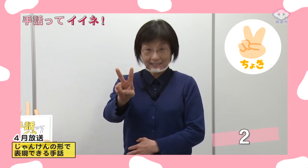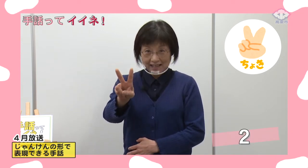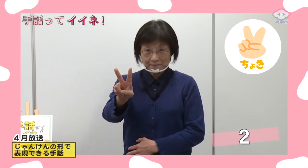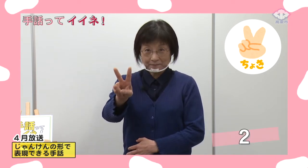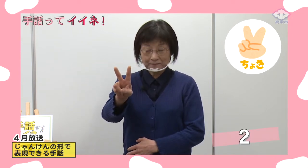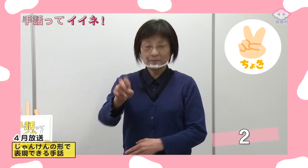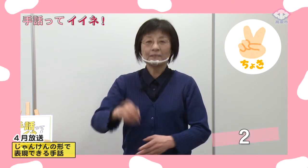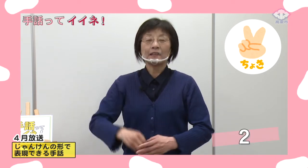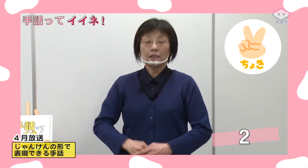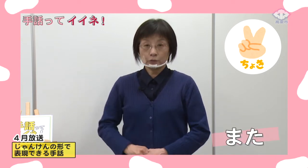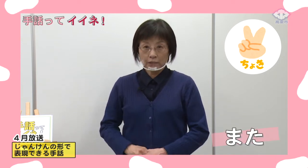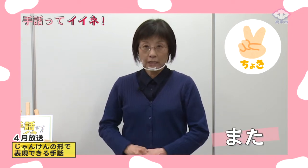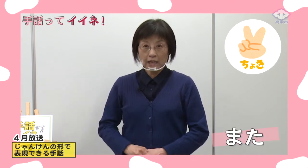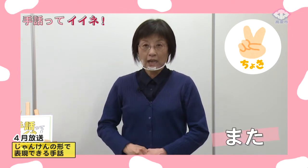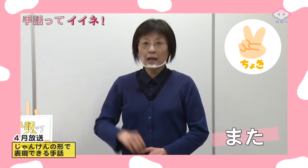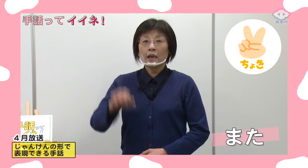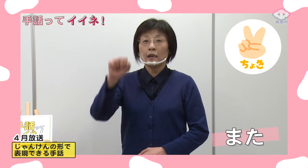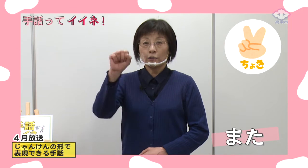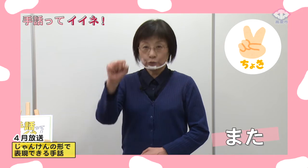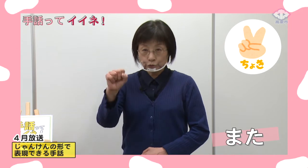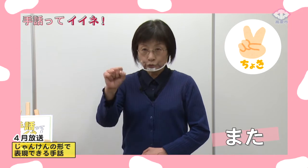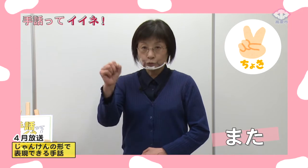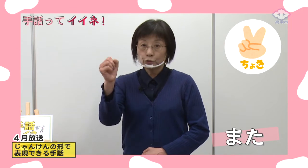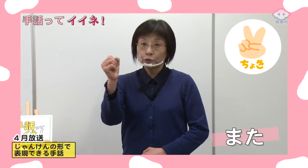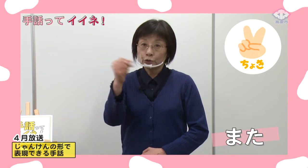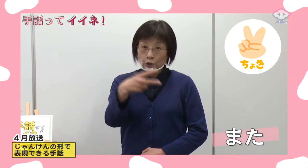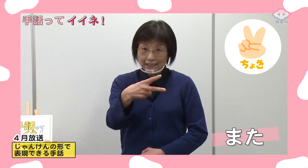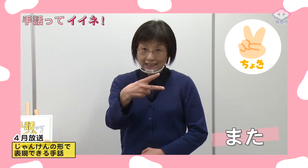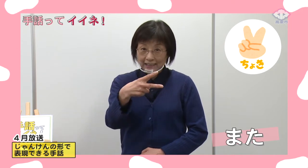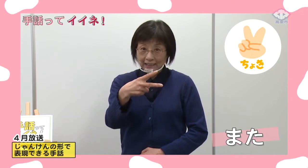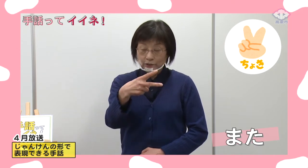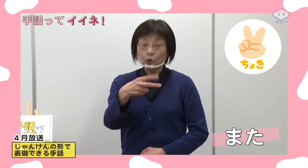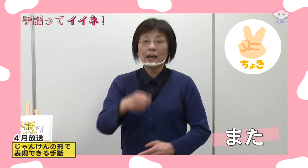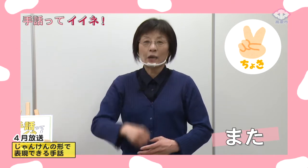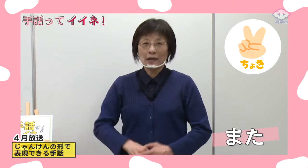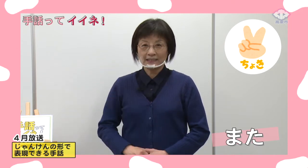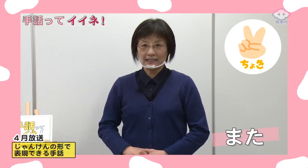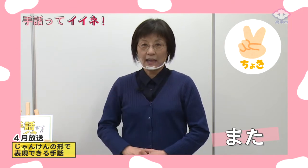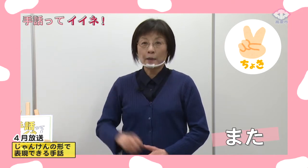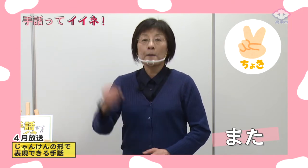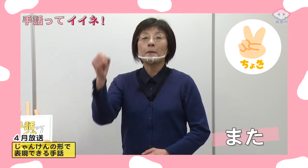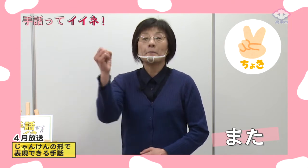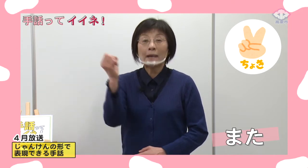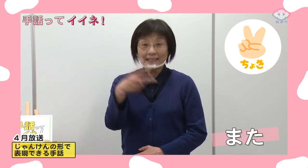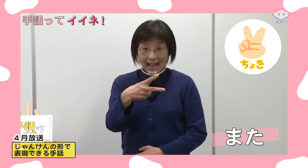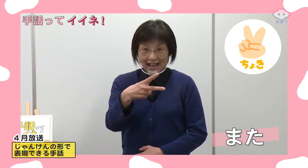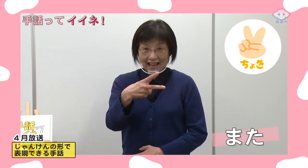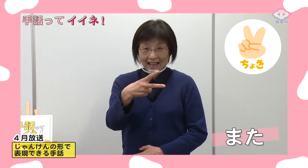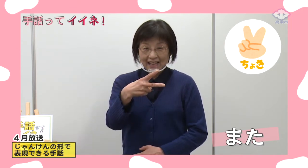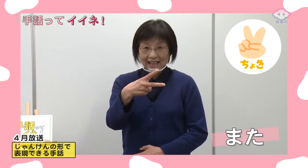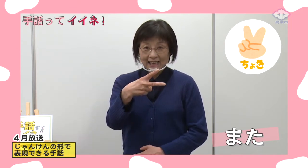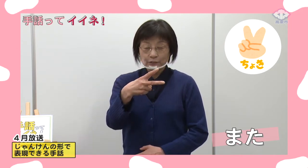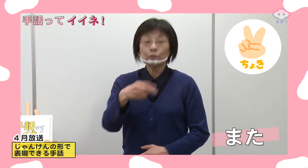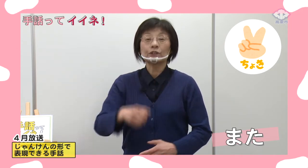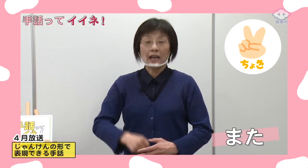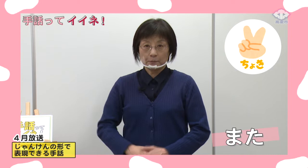ね。それからグーチョキと表してまたと使います